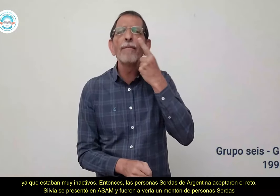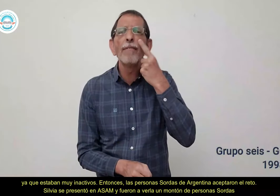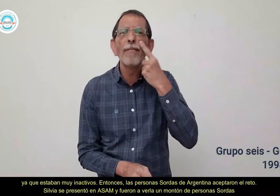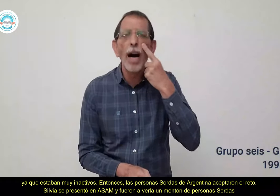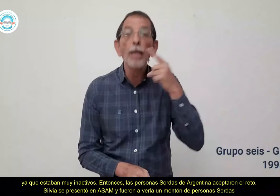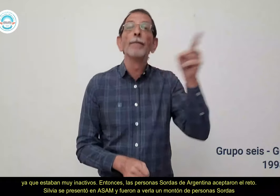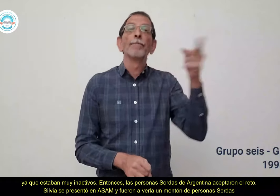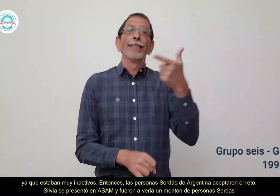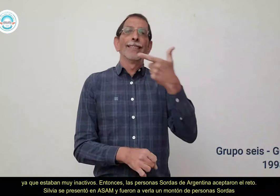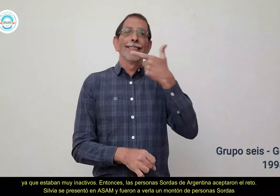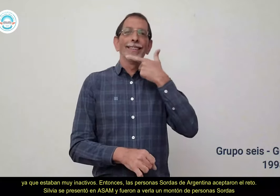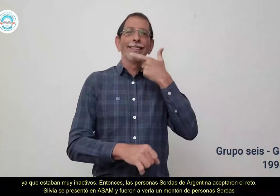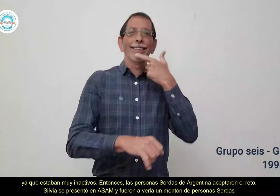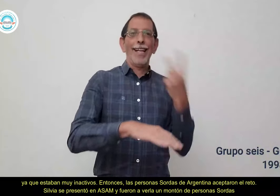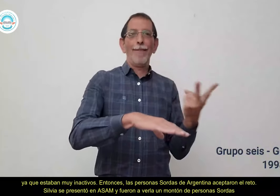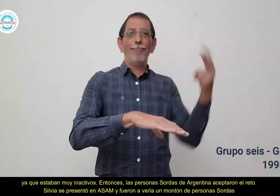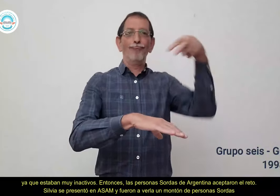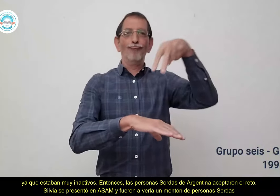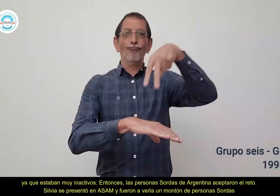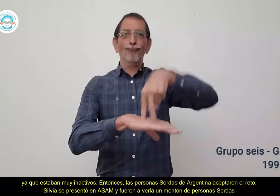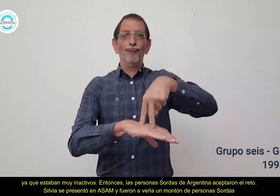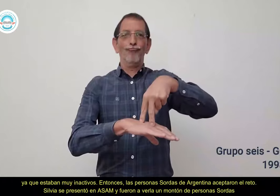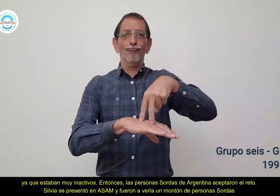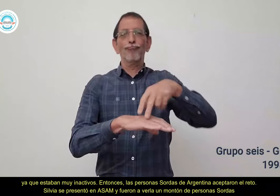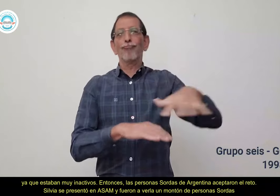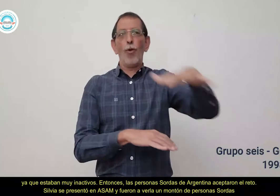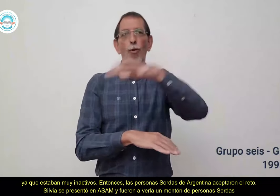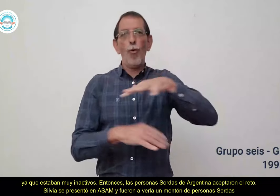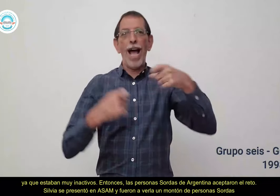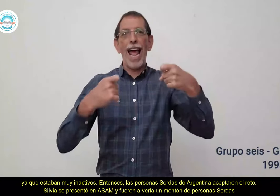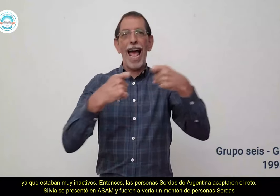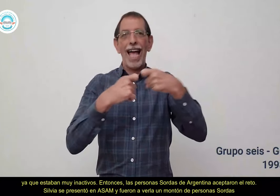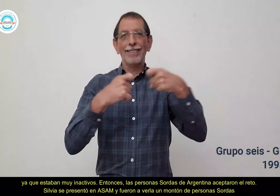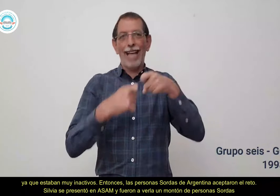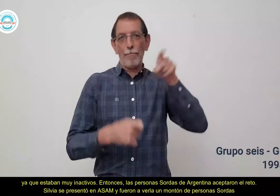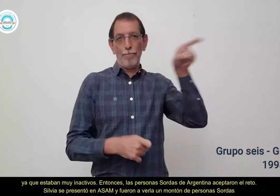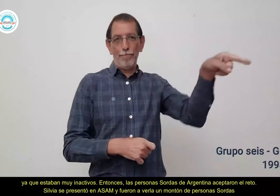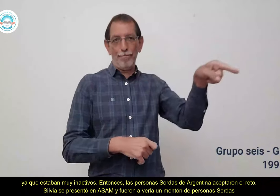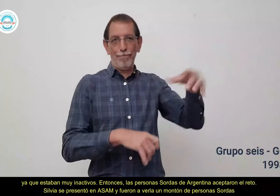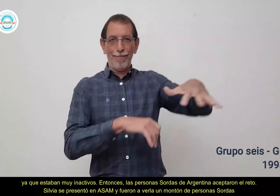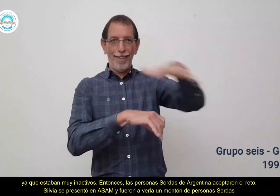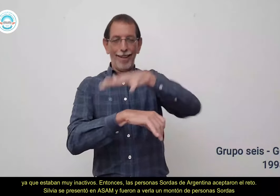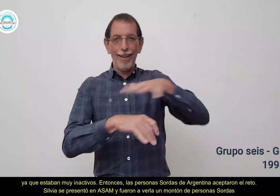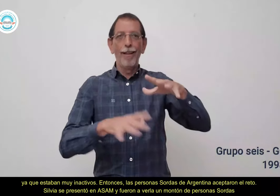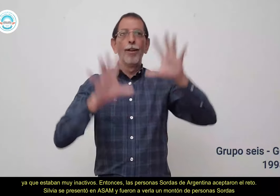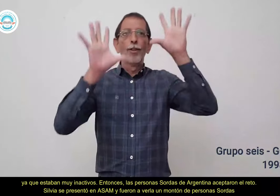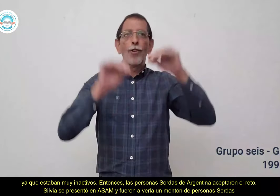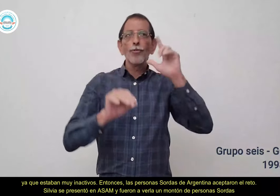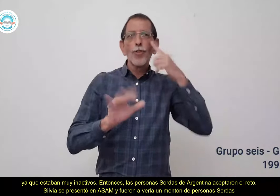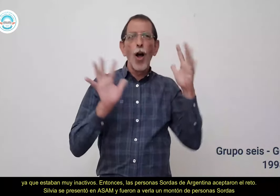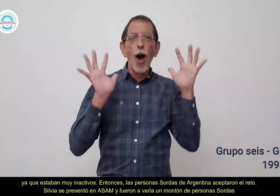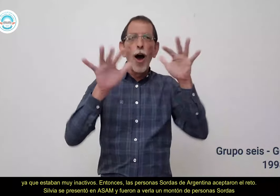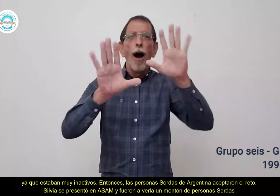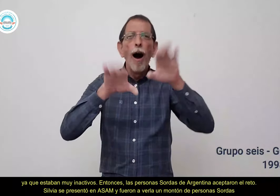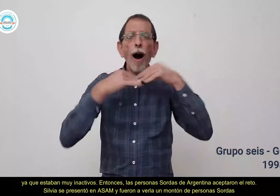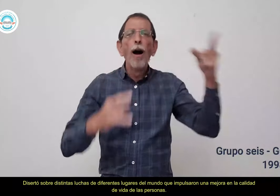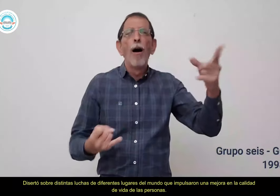Silvia se presentó en ASAM y fueron a verla un montón de personas sordas. Disertó